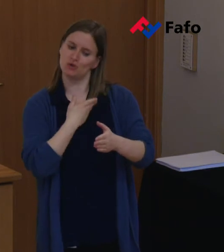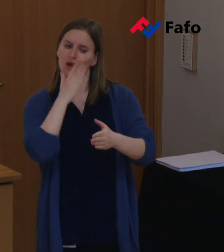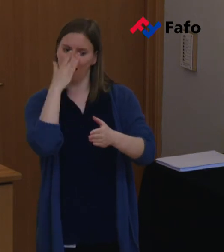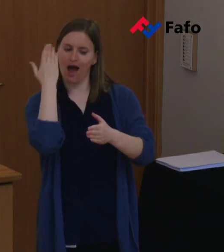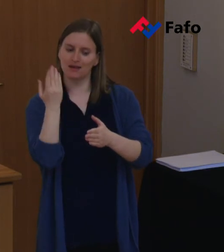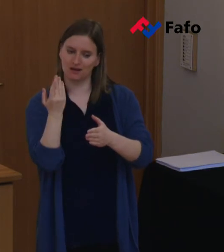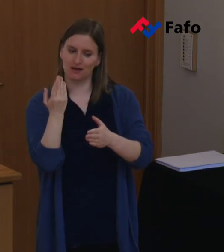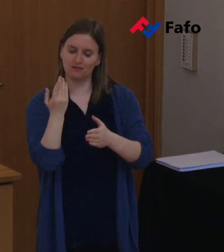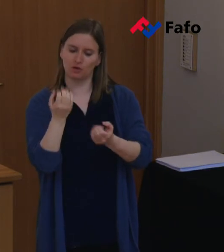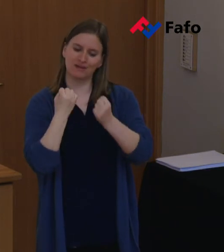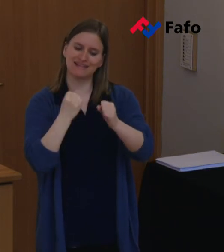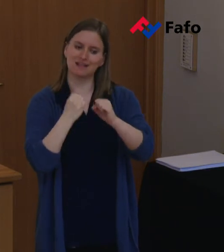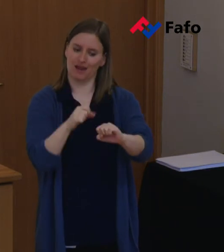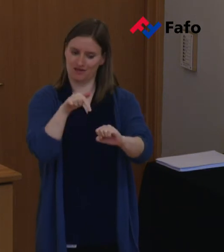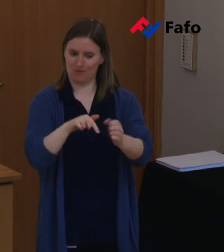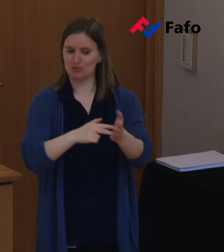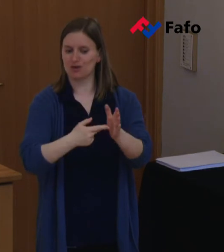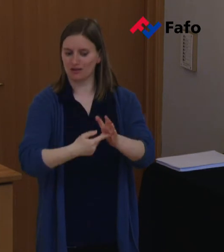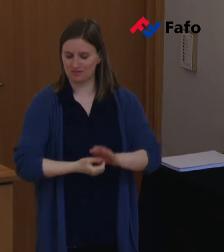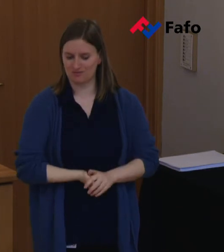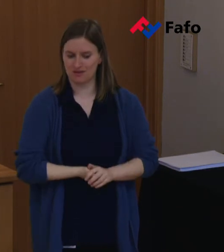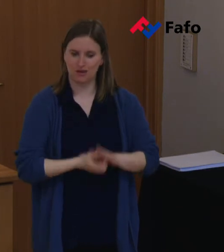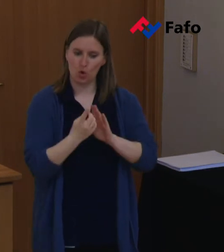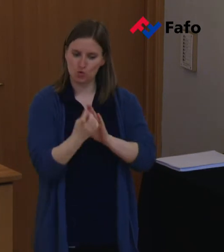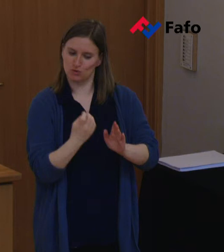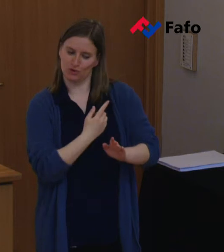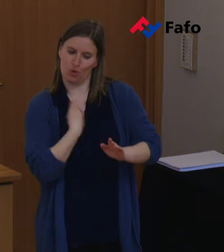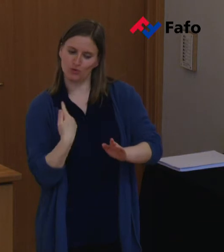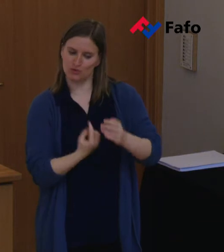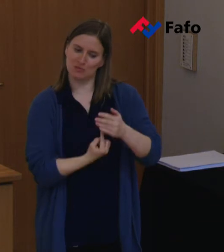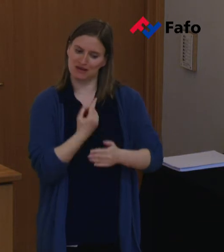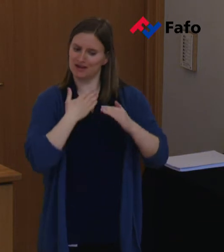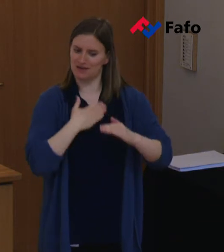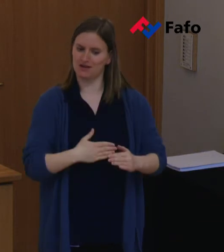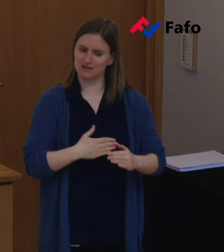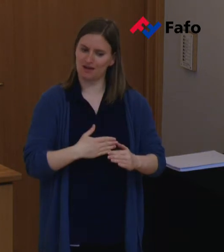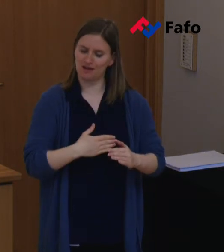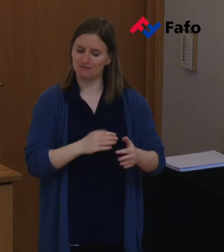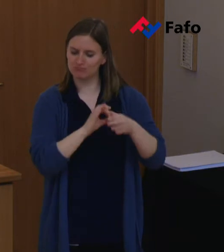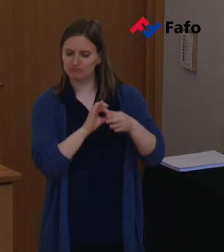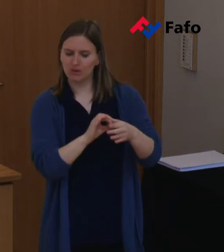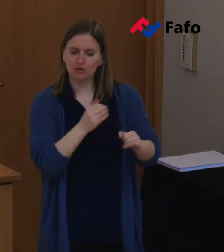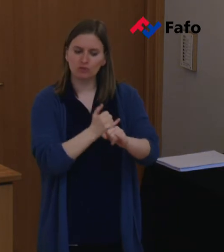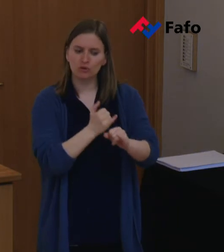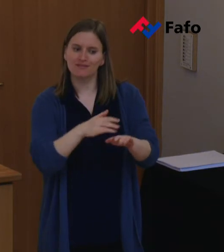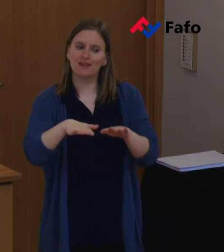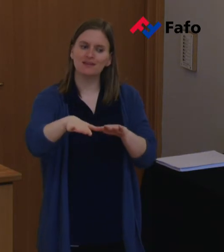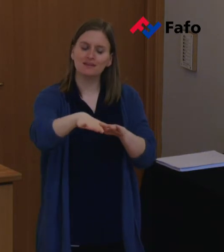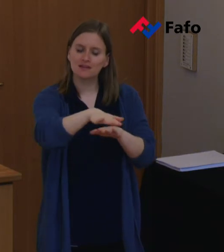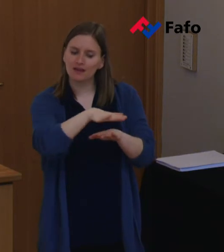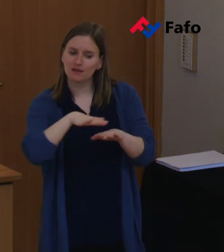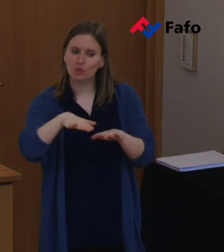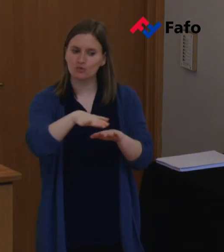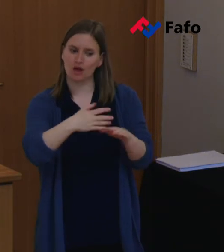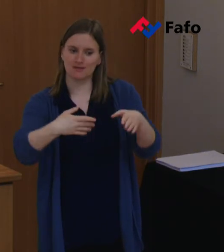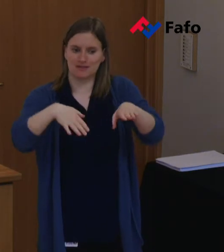å initiere dette og utfordre oss som spesialisthelse i forhold til hvordan kan vi regionalt samordne